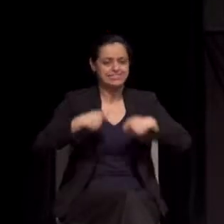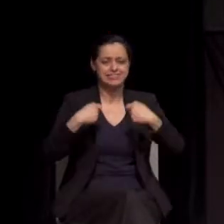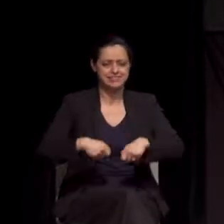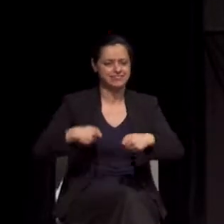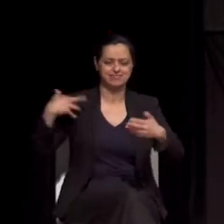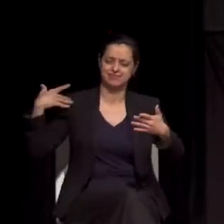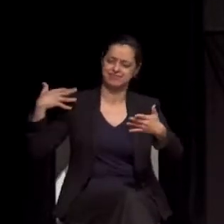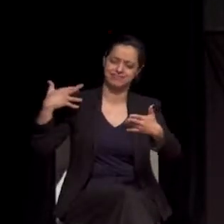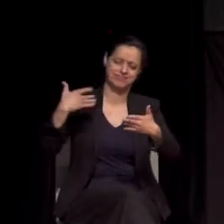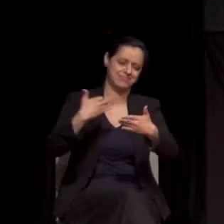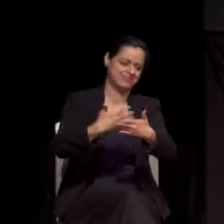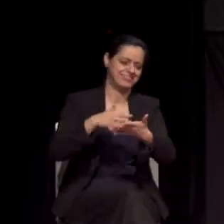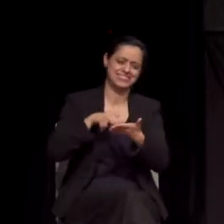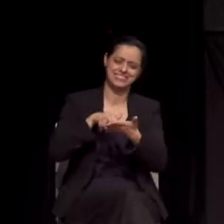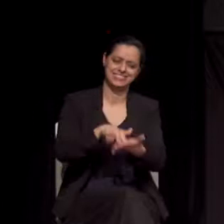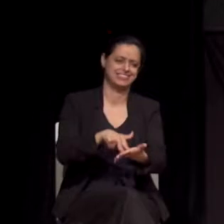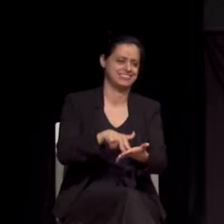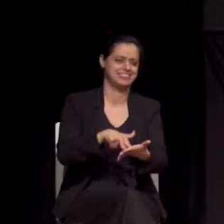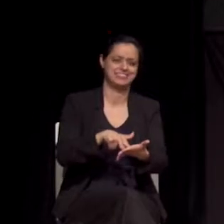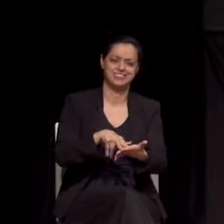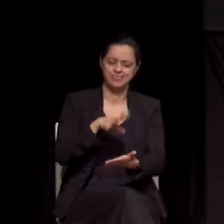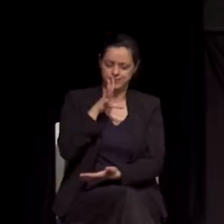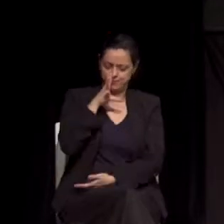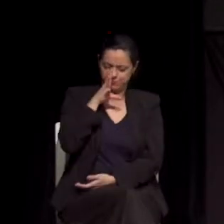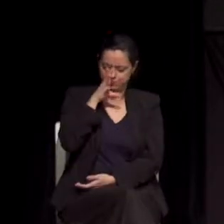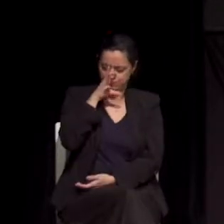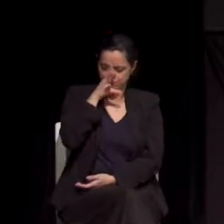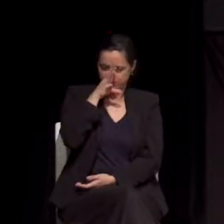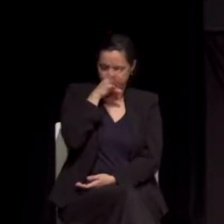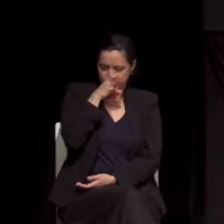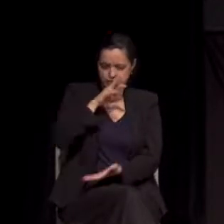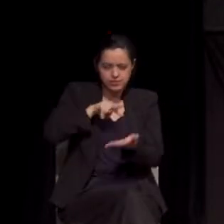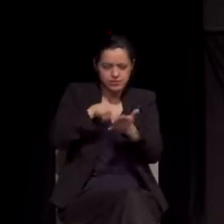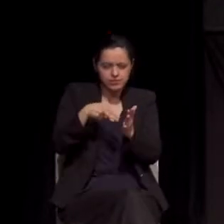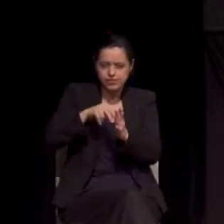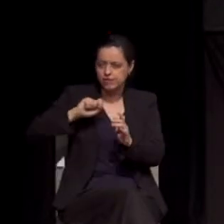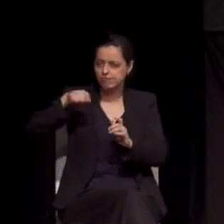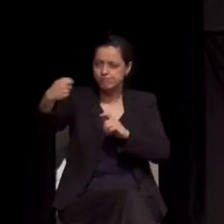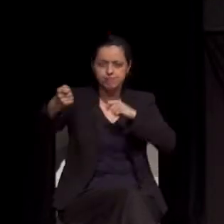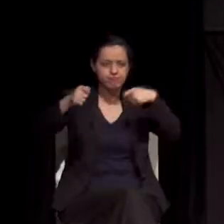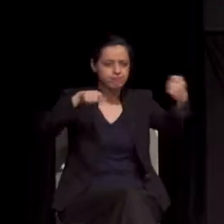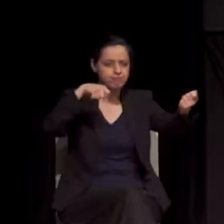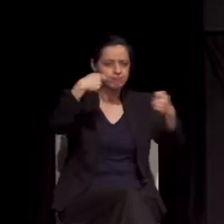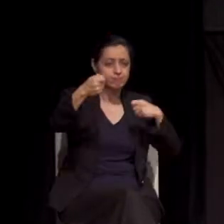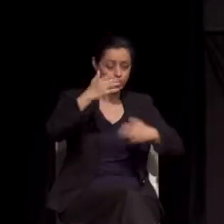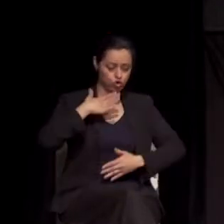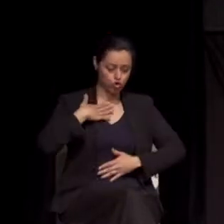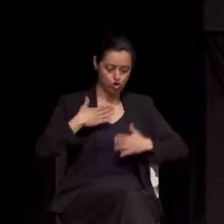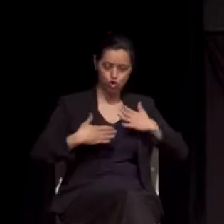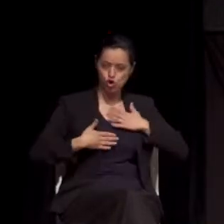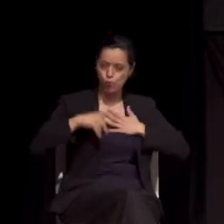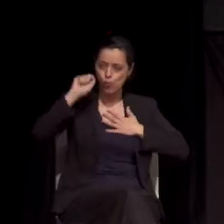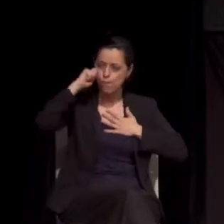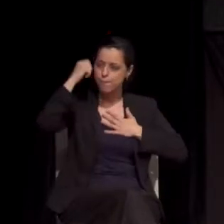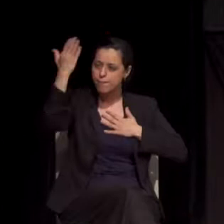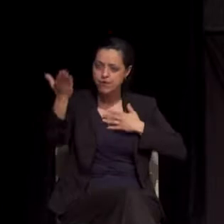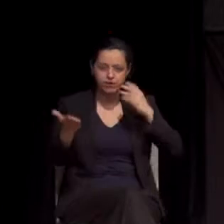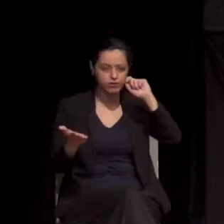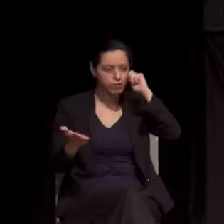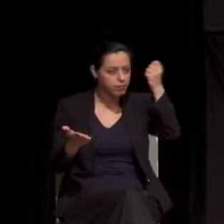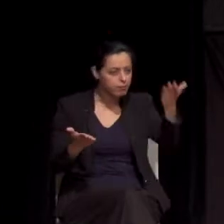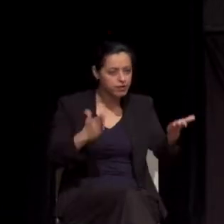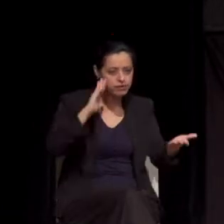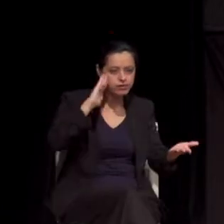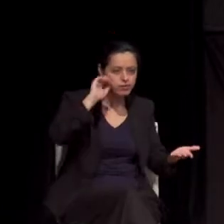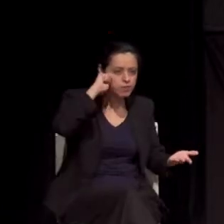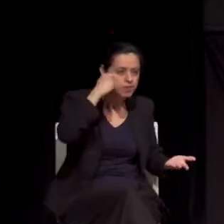uma matriz muito grande nos corpos pretos que estão nessa cidade. Dentro das casas,